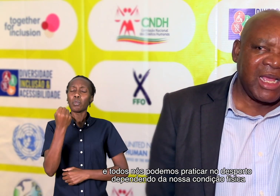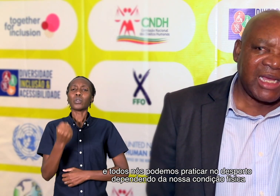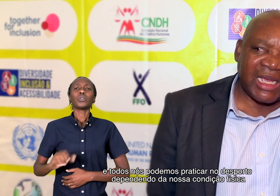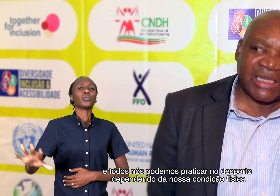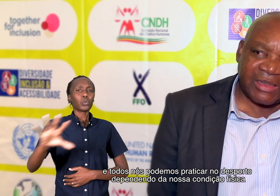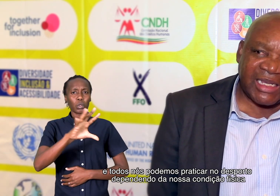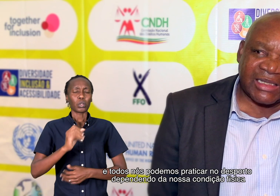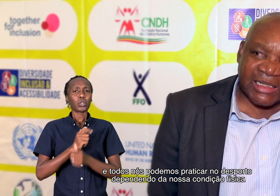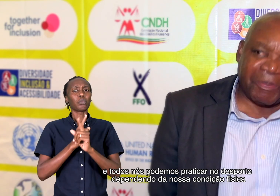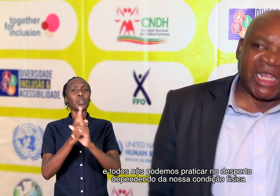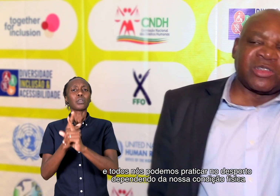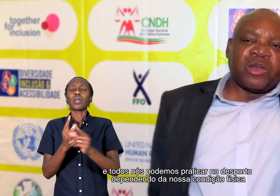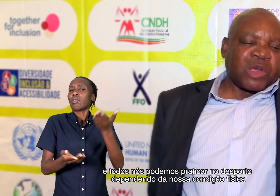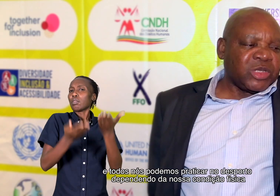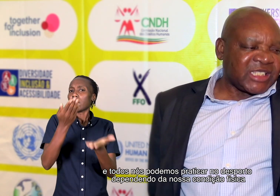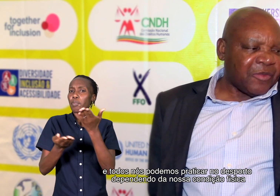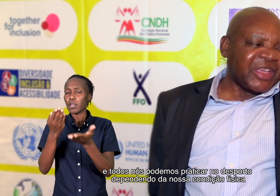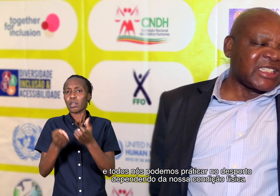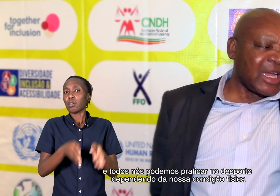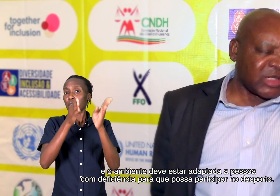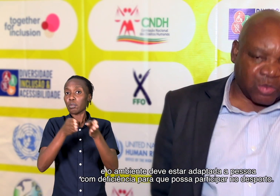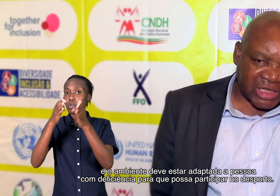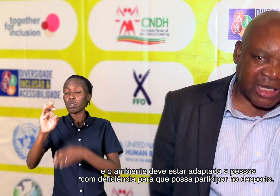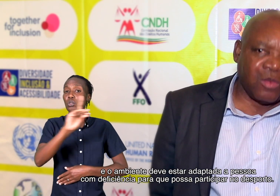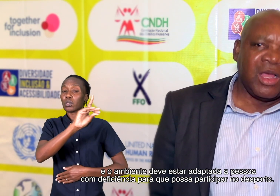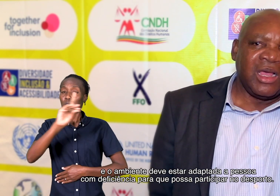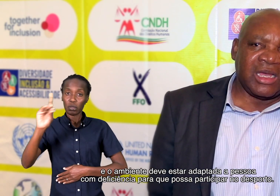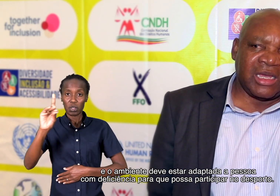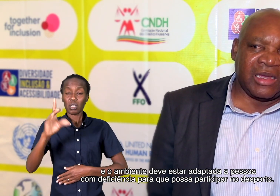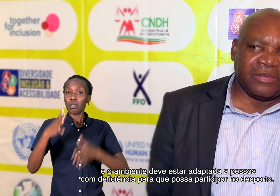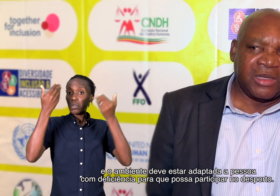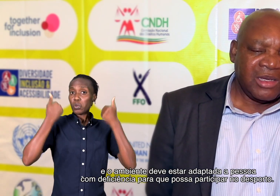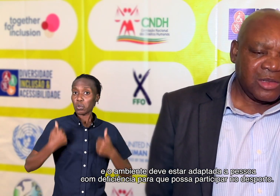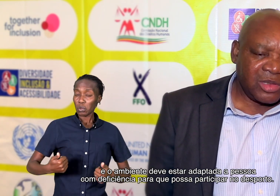participar, dependendo da nossa condição física, a nossa condição,